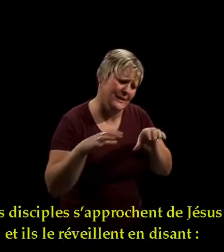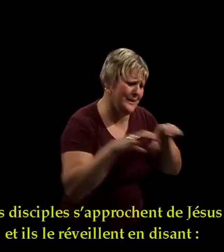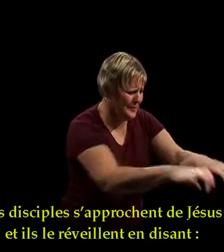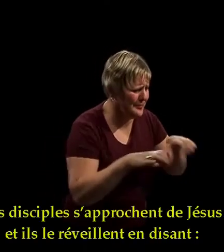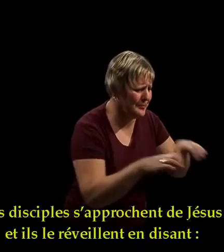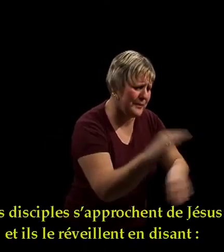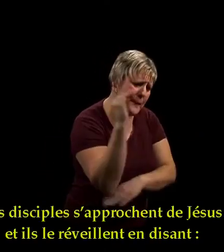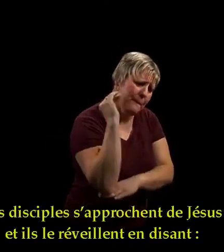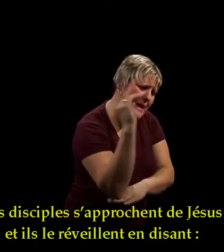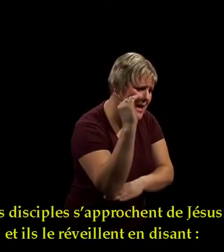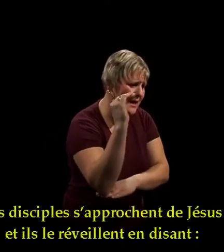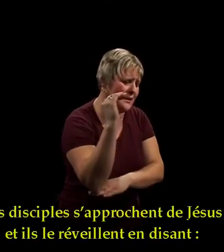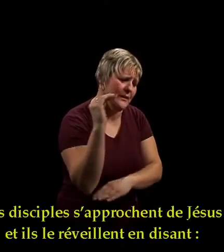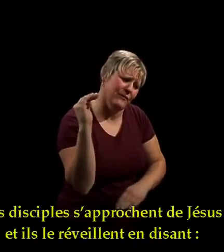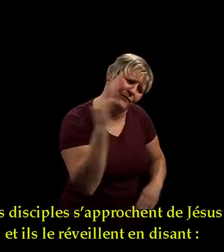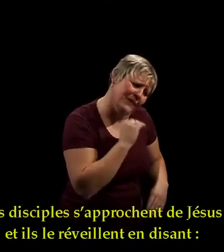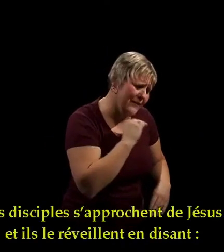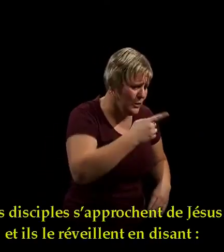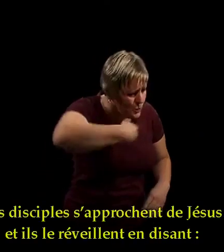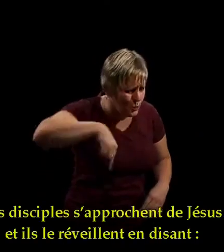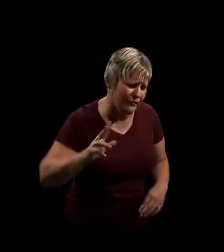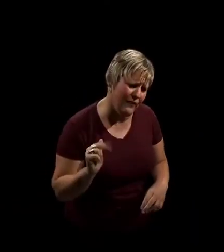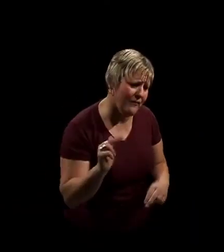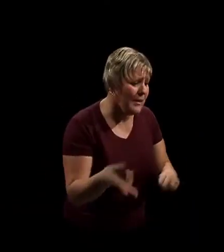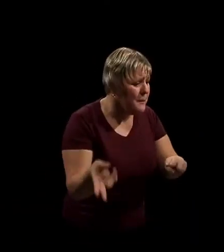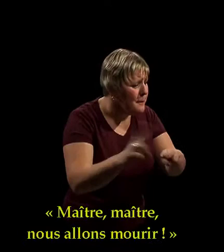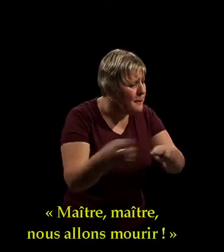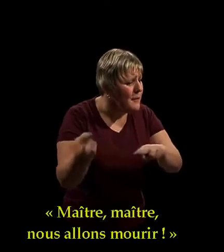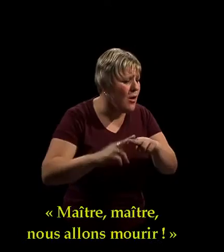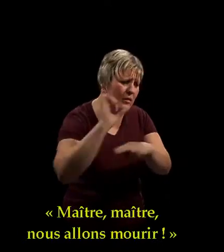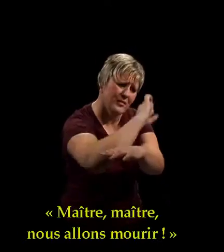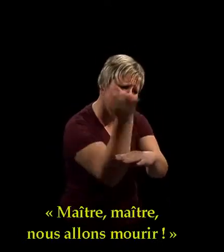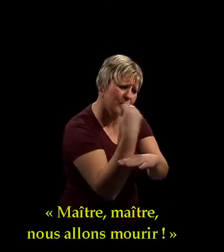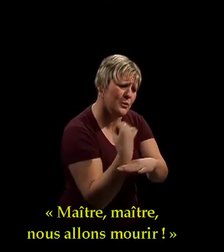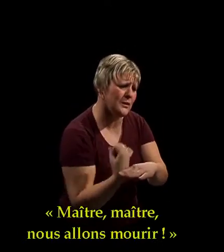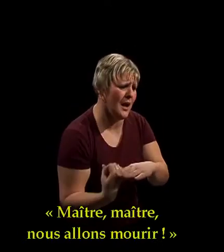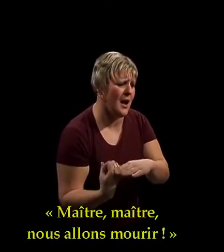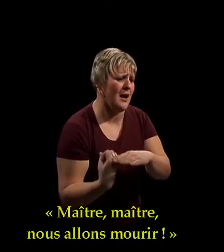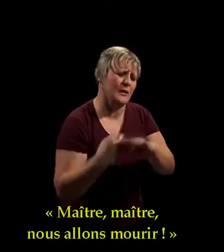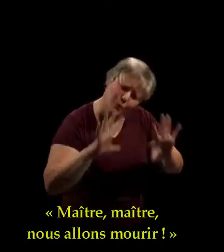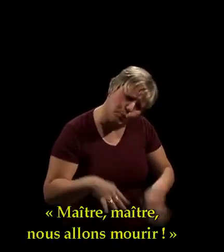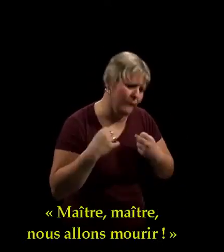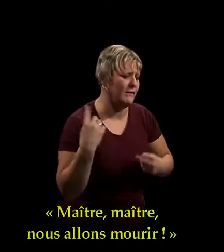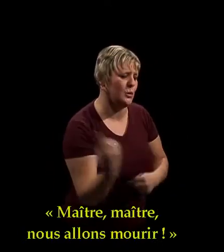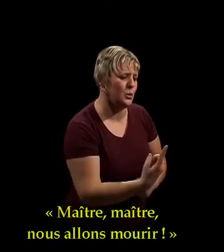Les disciples s'approchent de Jésus et ils le réveillent en disant « Maître, Maître, nous allons mourir !»